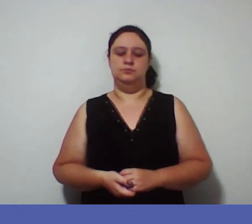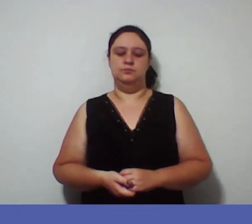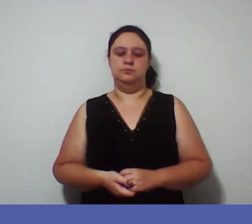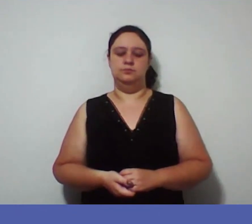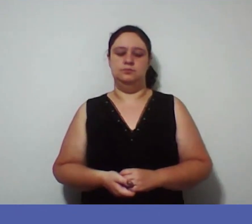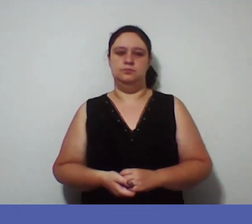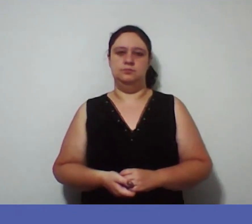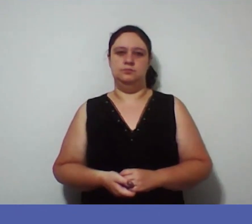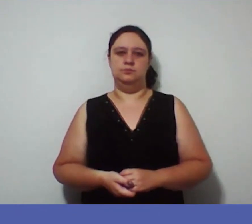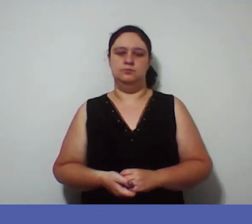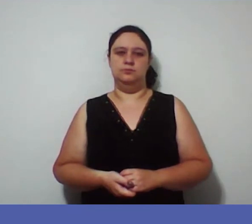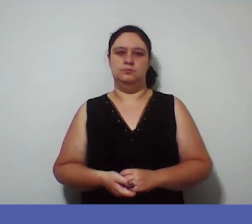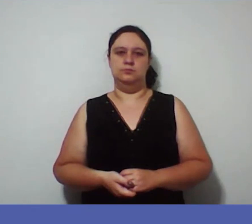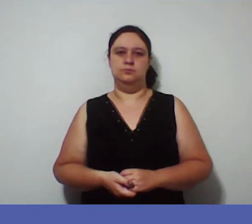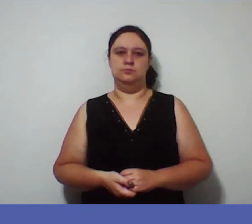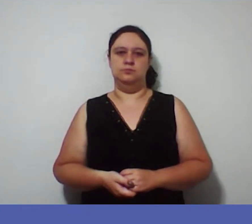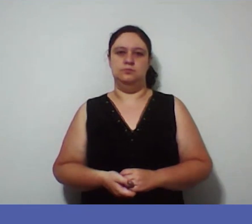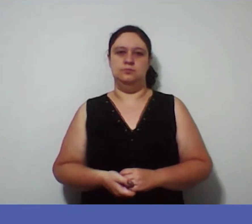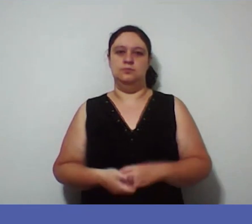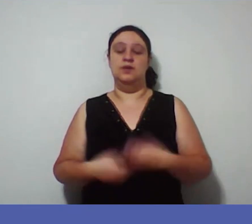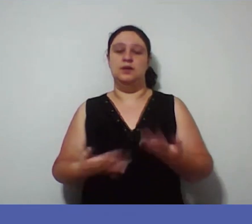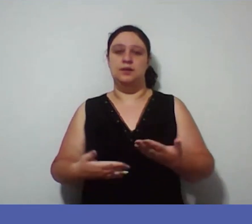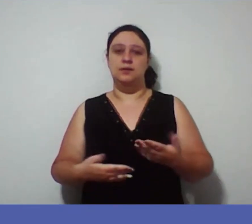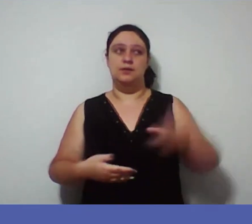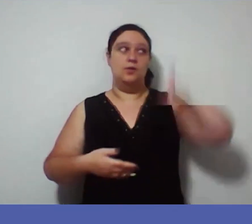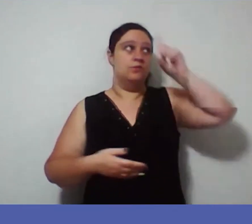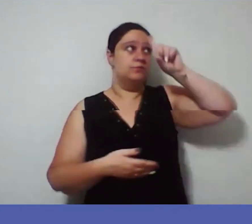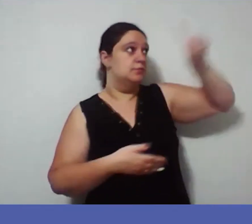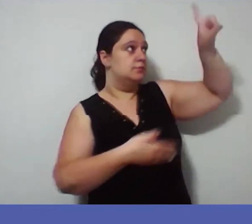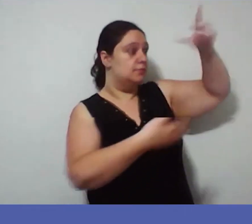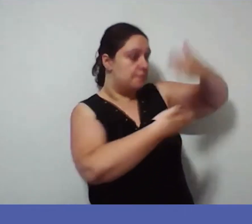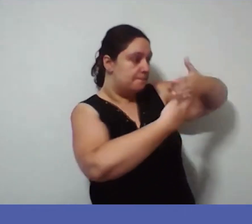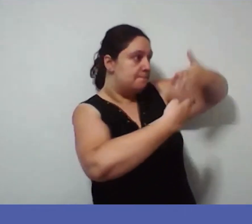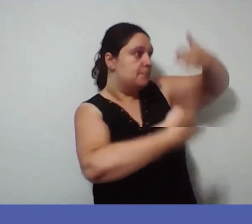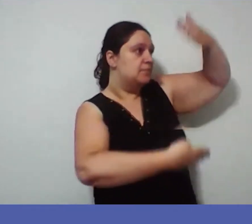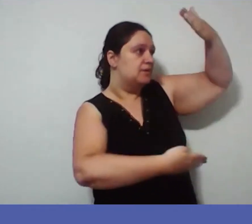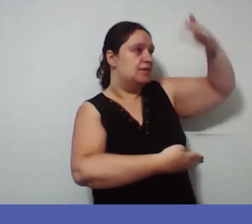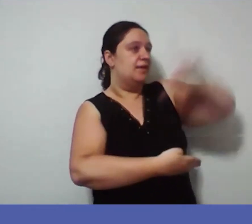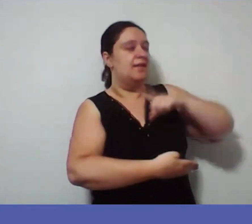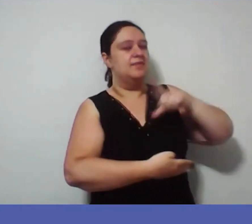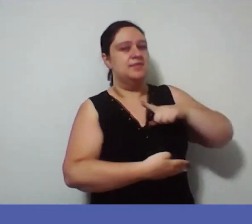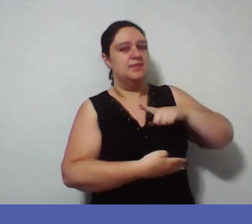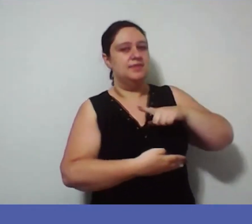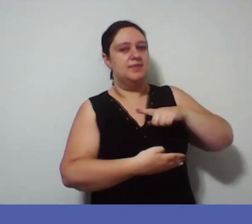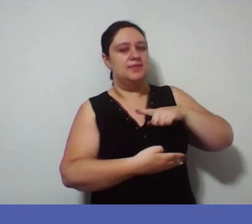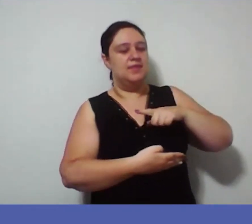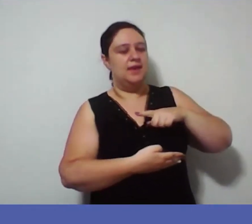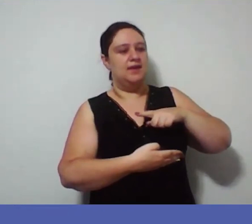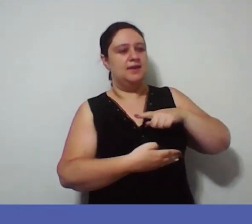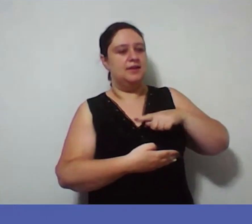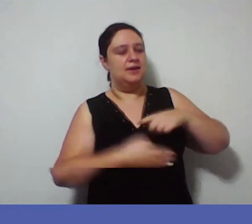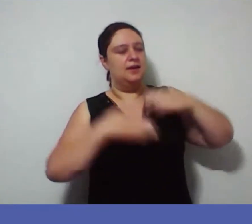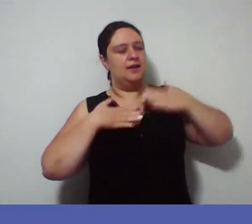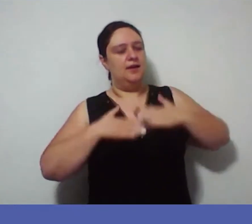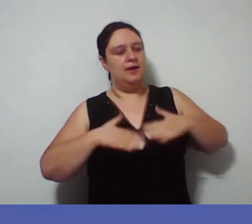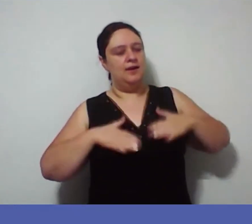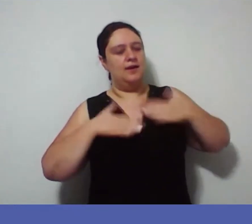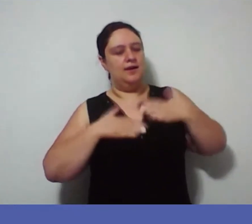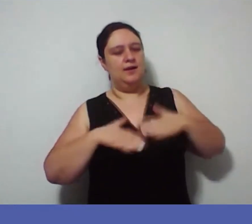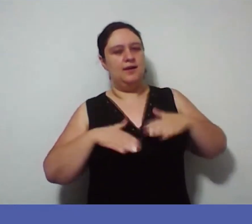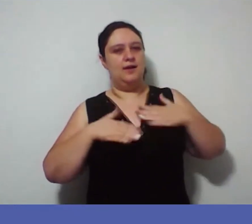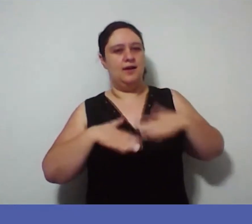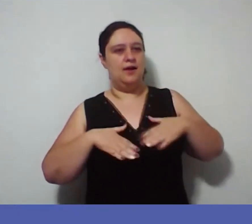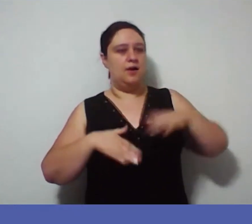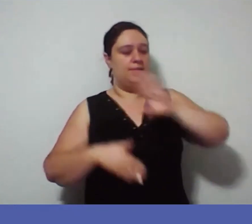A fim de que da presença do Senhor venham tempos de refrigério, e que envie Ele o Cristo,